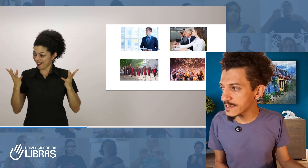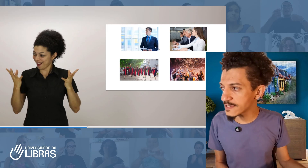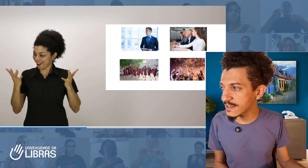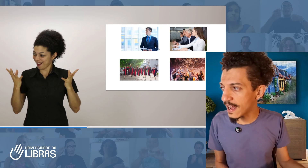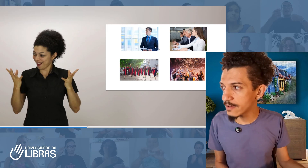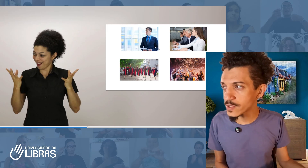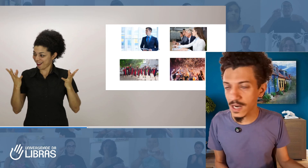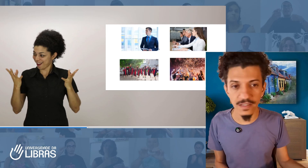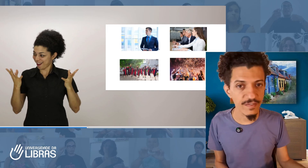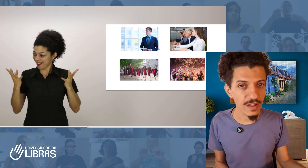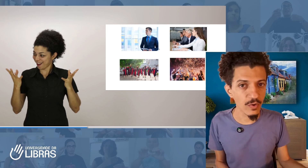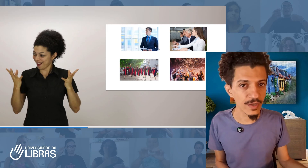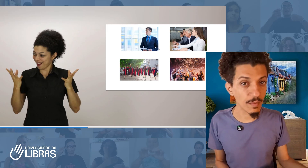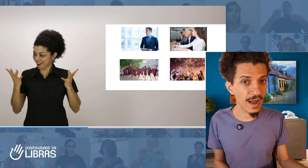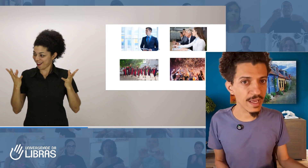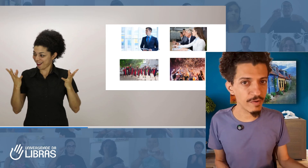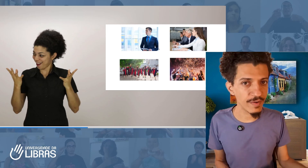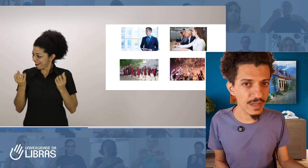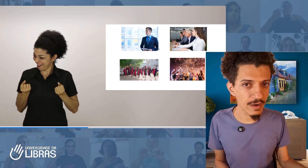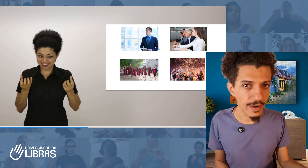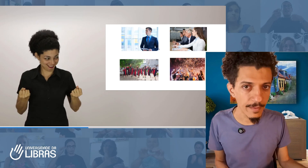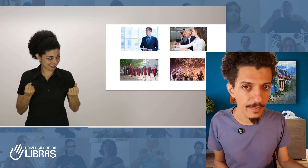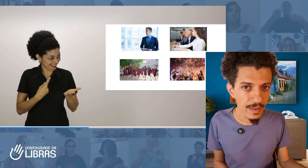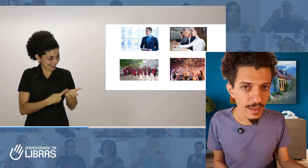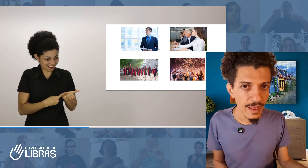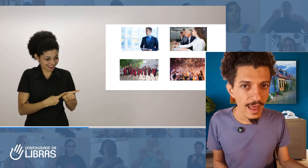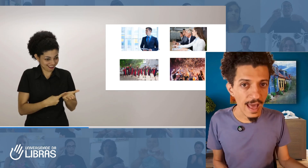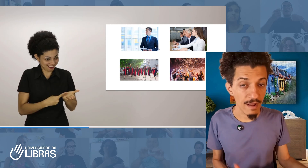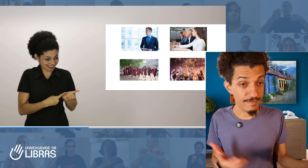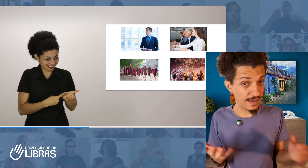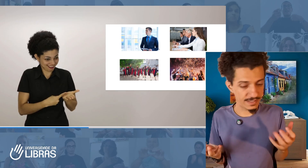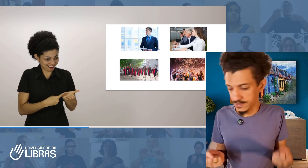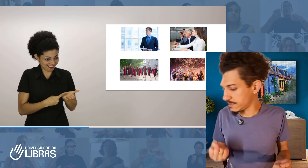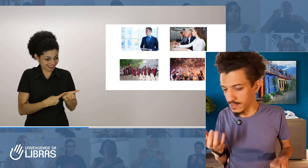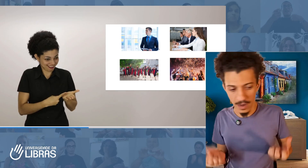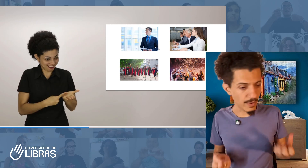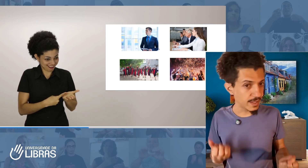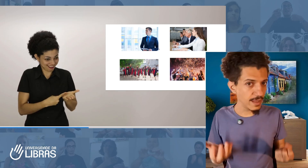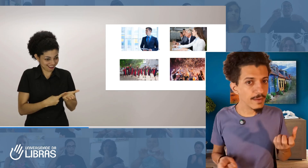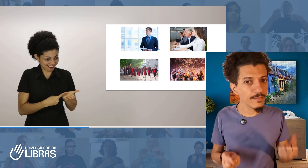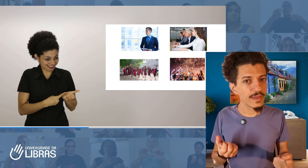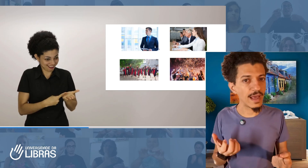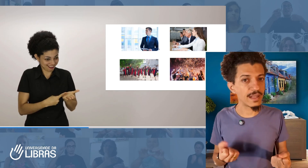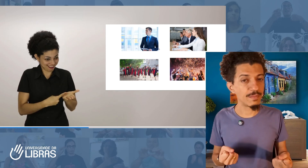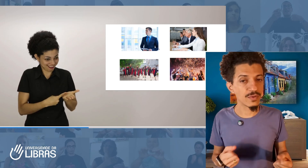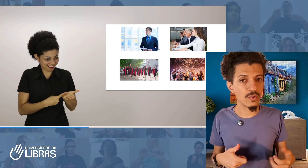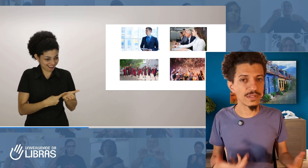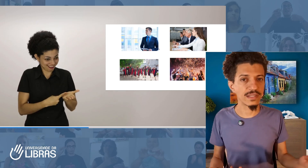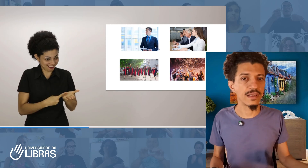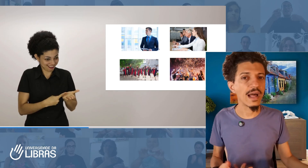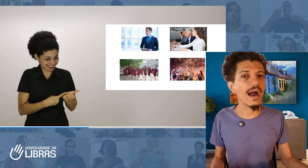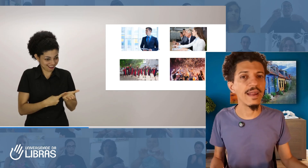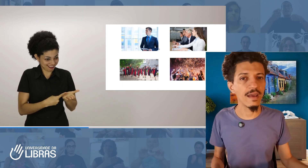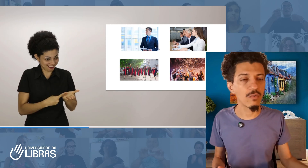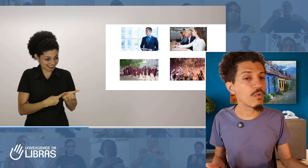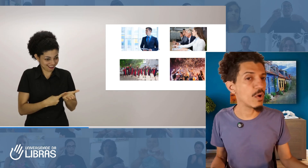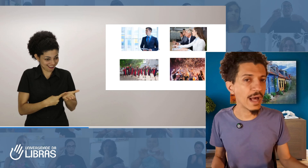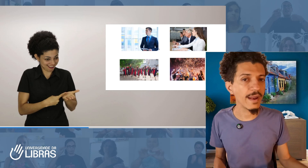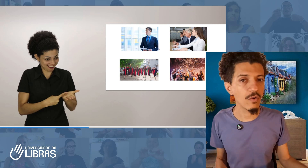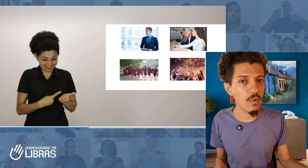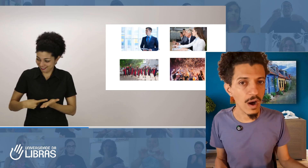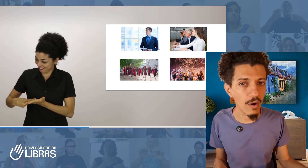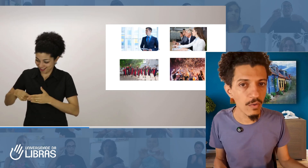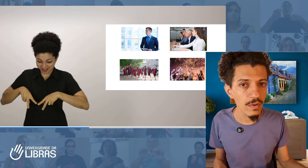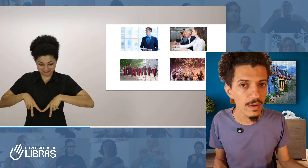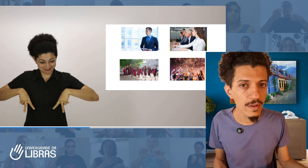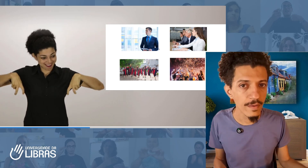observe esse detalhe dos classificadores, como a Raquel vai fazer agora. Ela faz esse sinal aqui, que é das pessoas aceitarem, concordarem